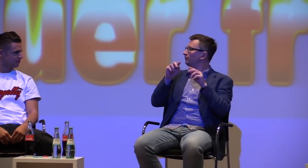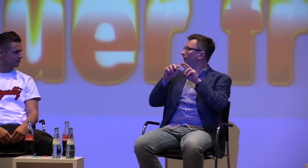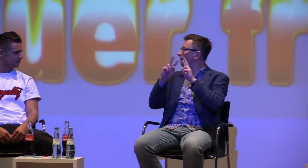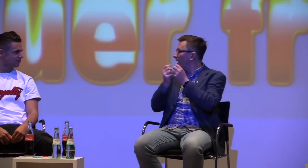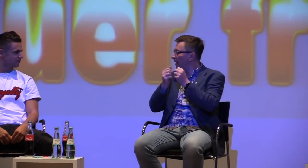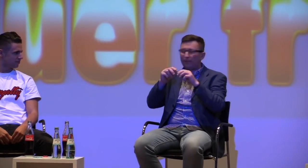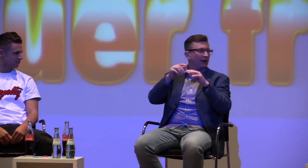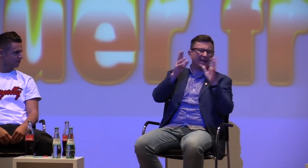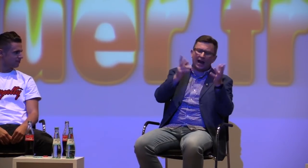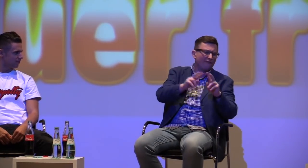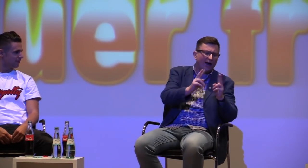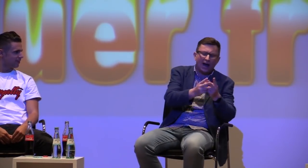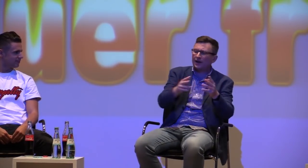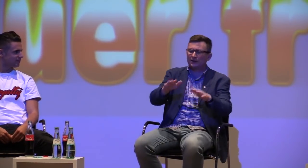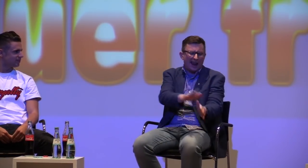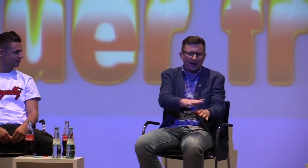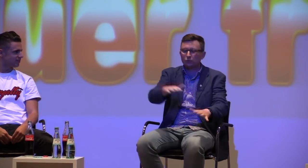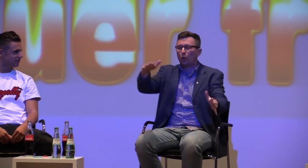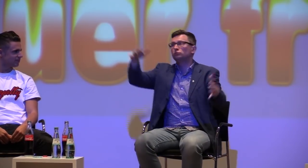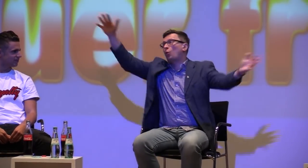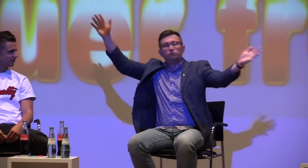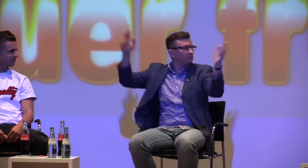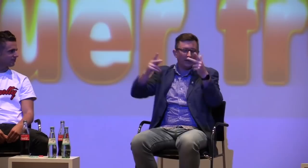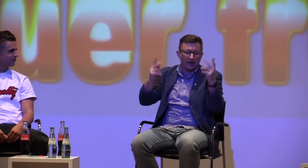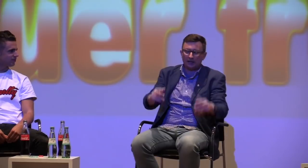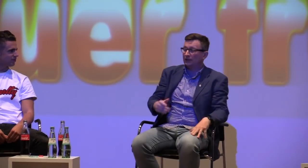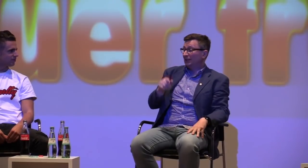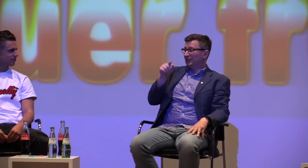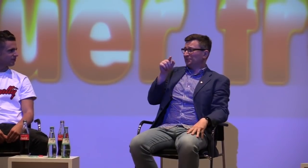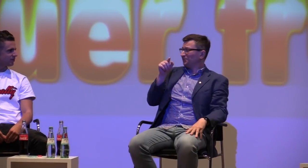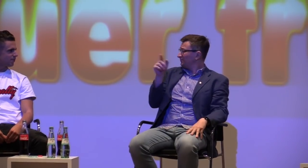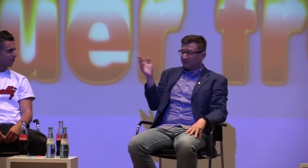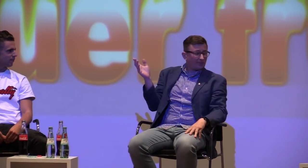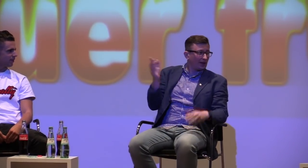Ich sehe das auch so ähnlich. Das ist natürlich absolut kritisch.